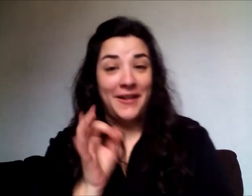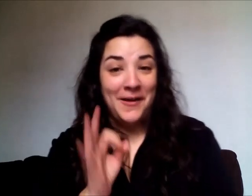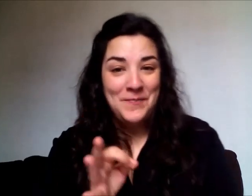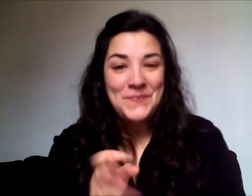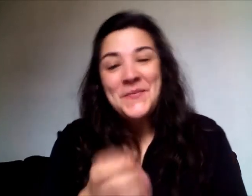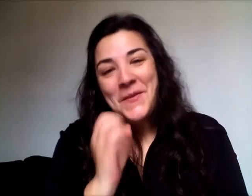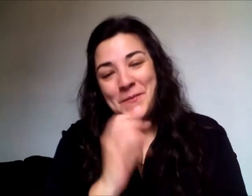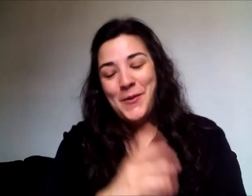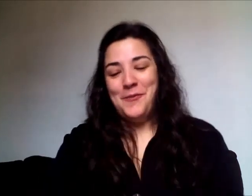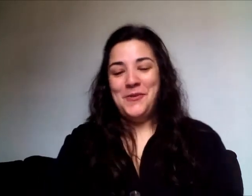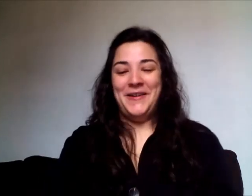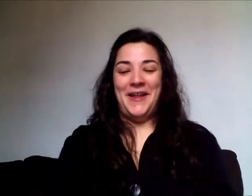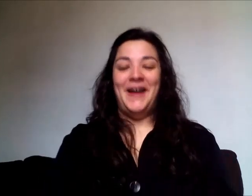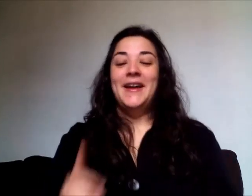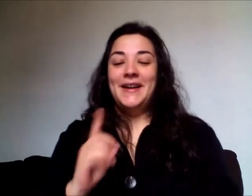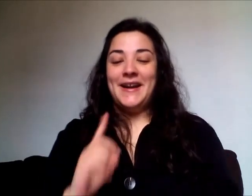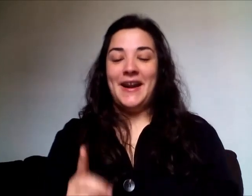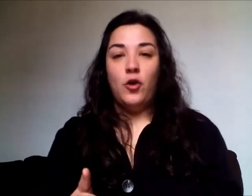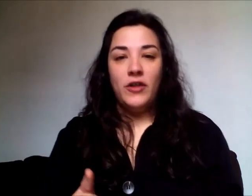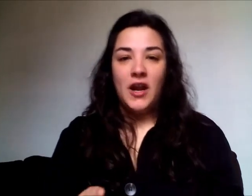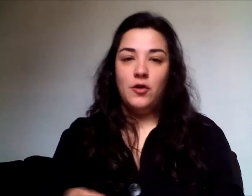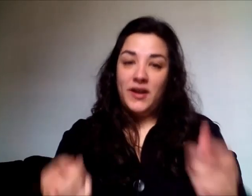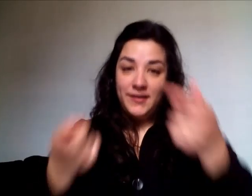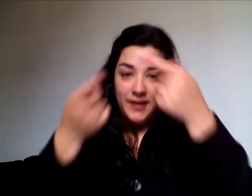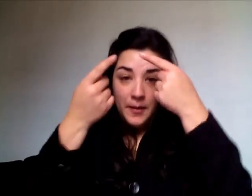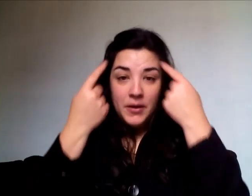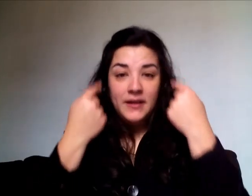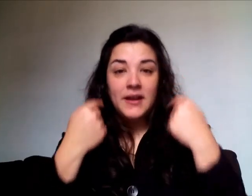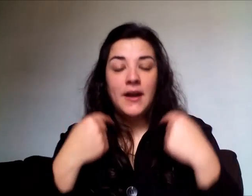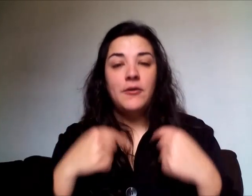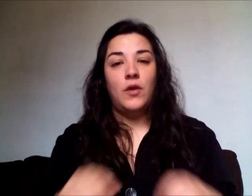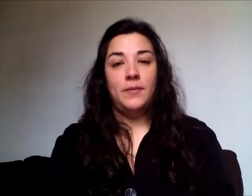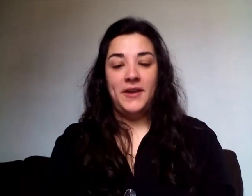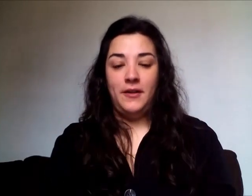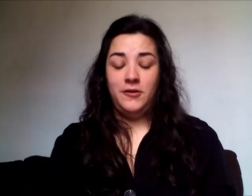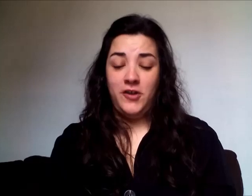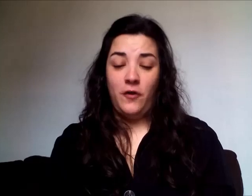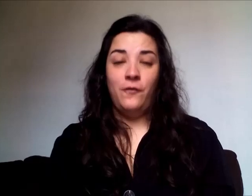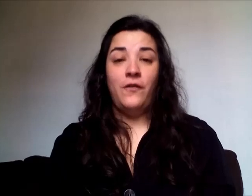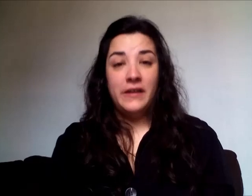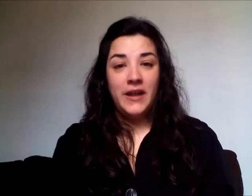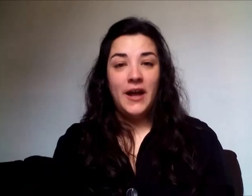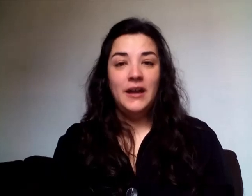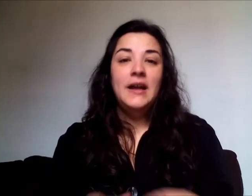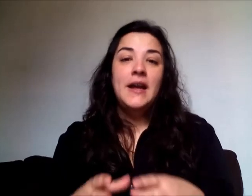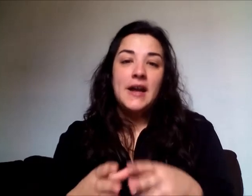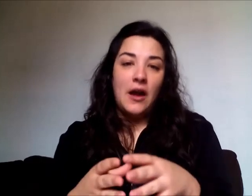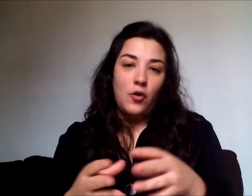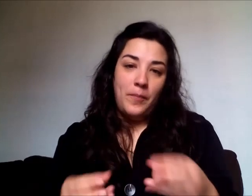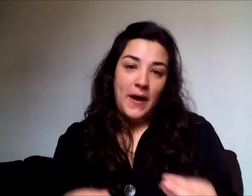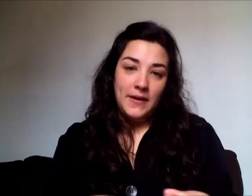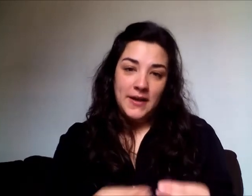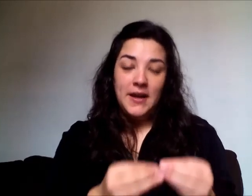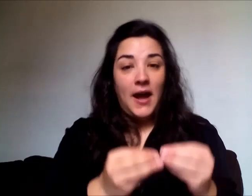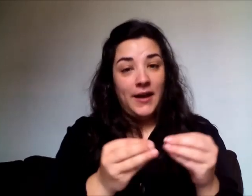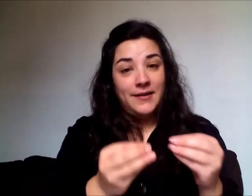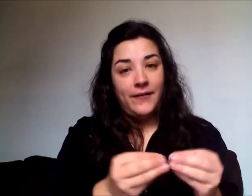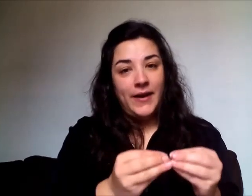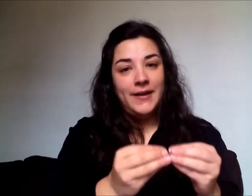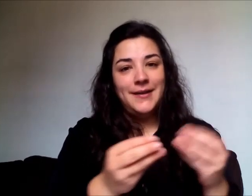¿verdad? Bueno, pues nada, recordarlo, que siempre tiene que haber una expresión facial que acompañe a esa frase